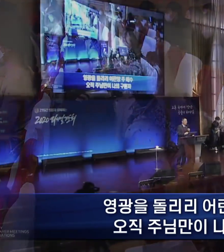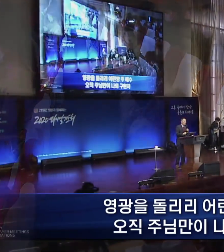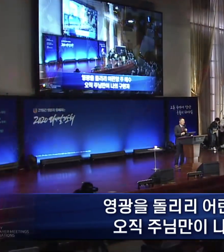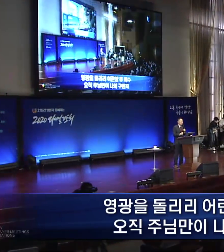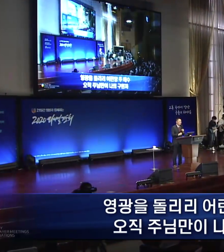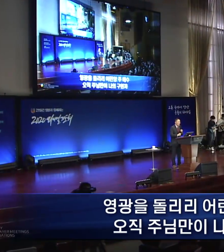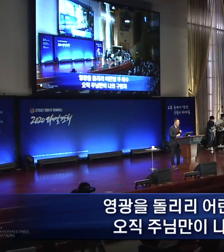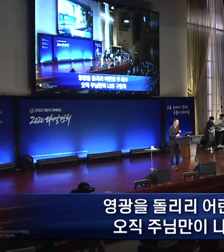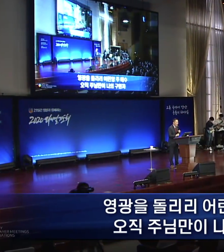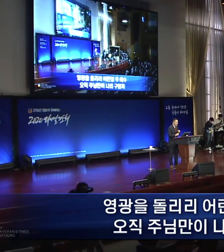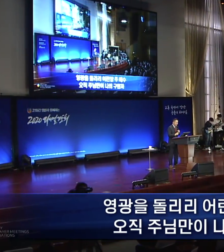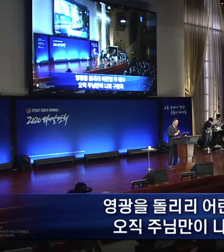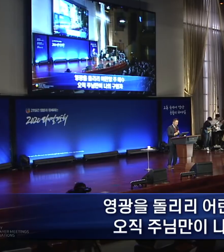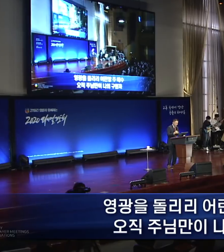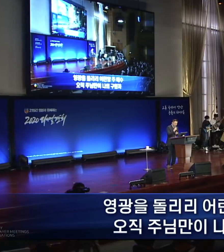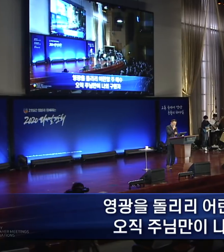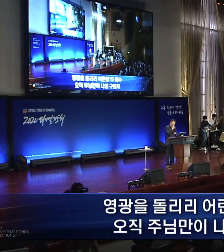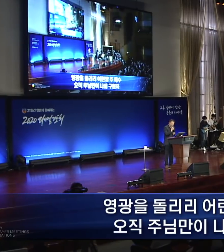하여 주시옵소서.